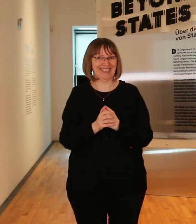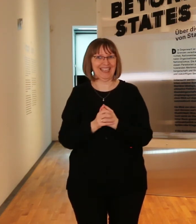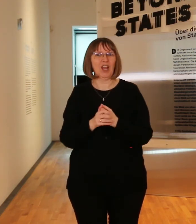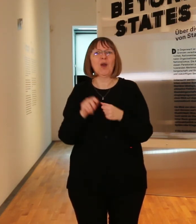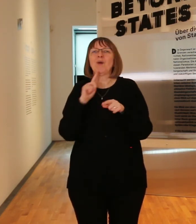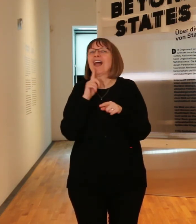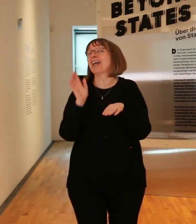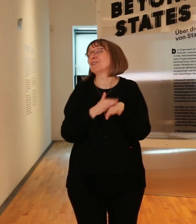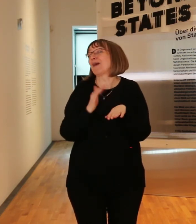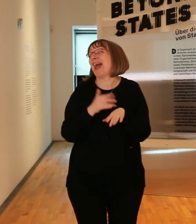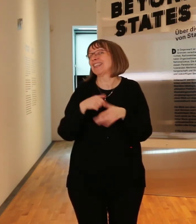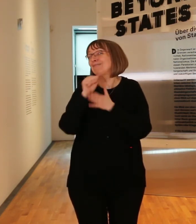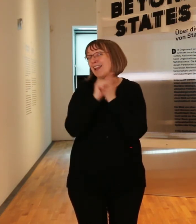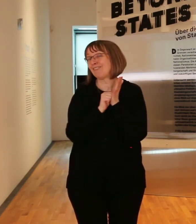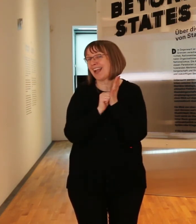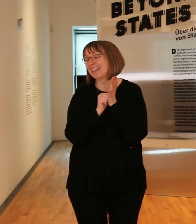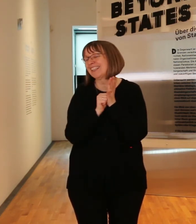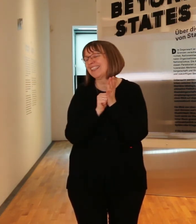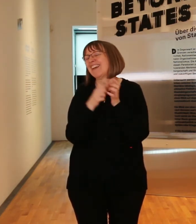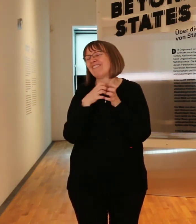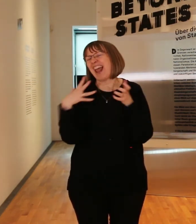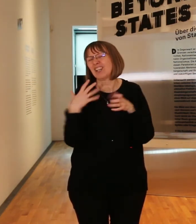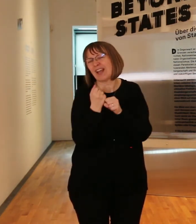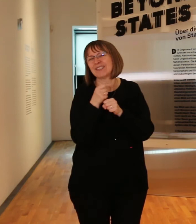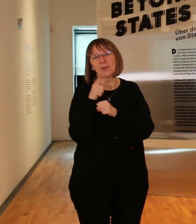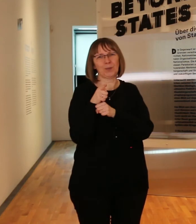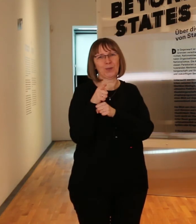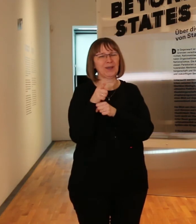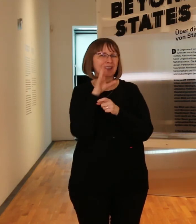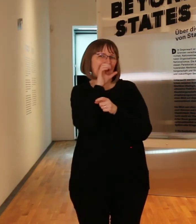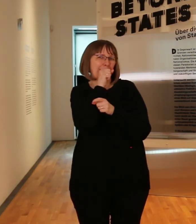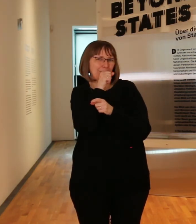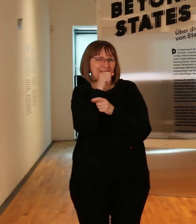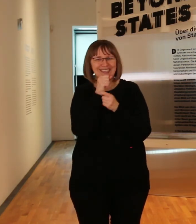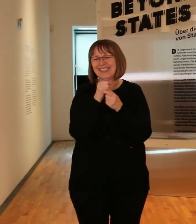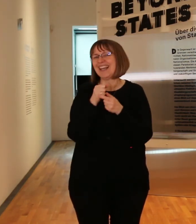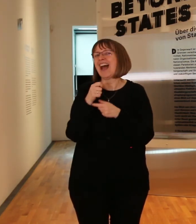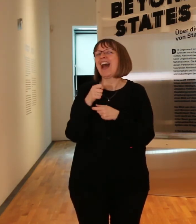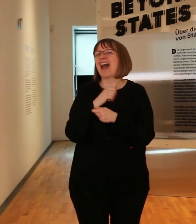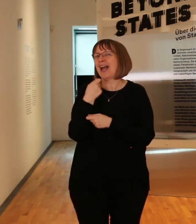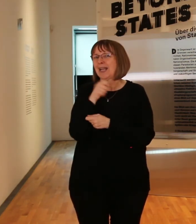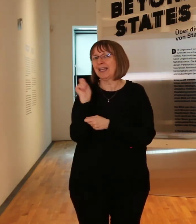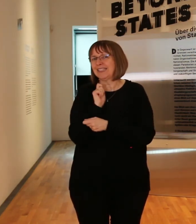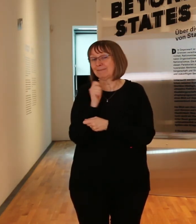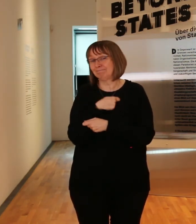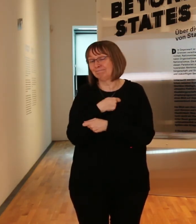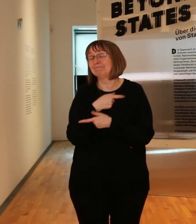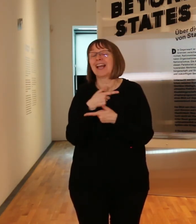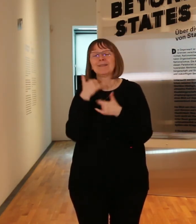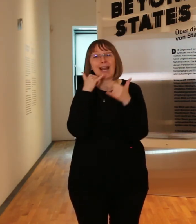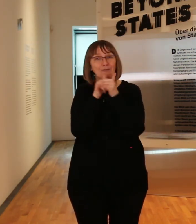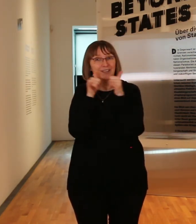der Spaß beginnen und man kann schauen, wie lange man einen Geheimagenten am Telefon halten kann.